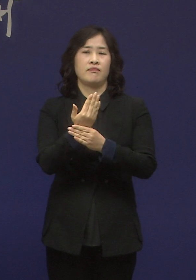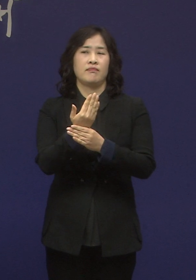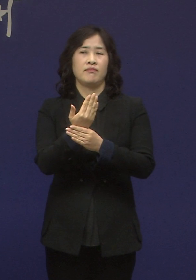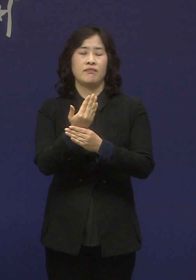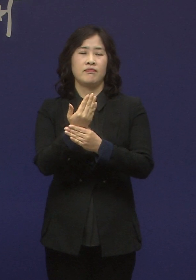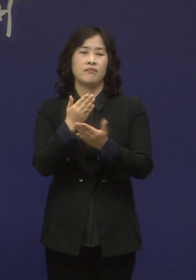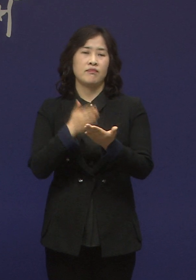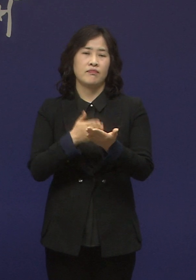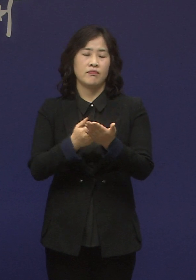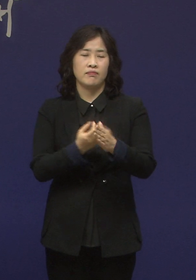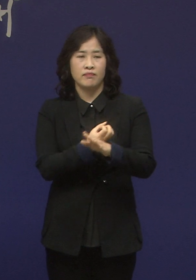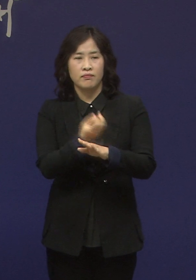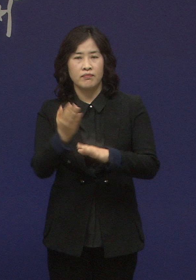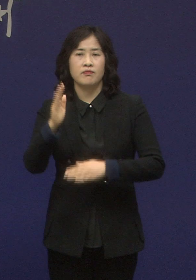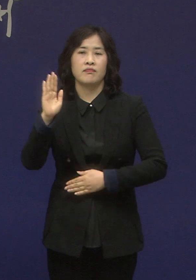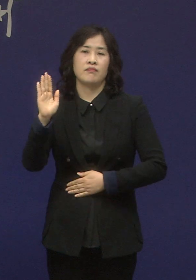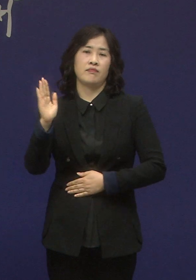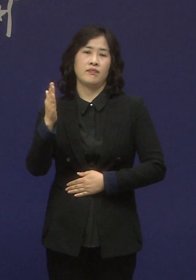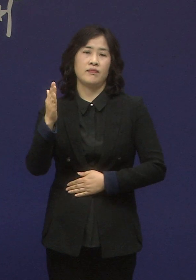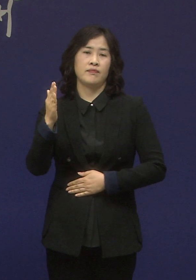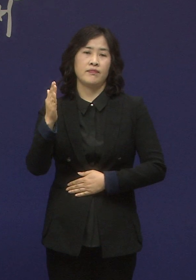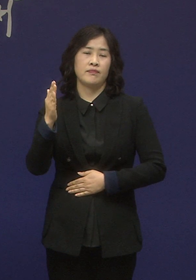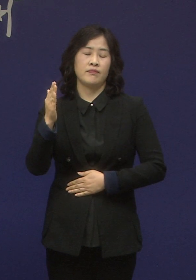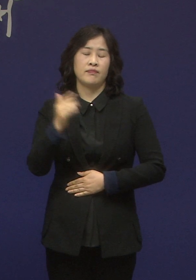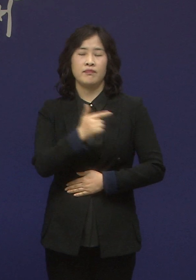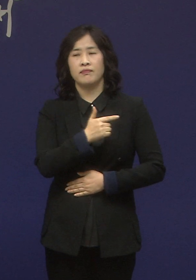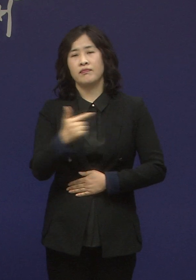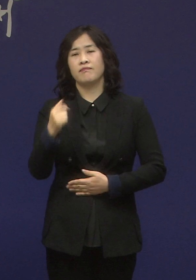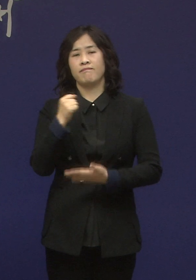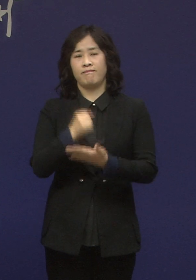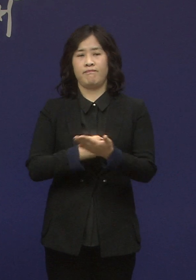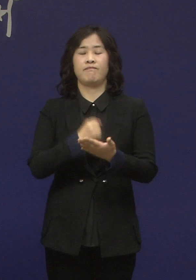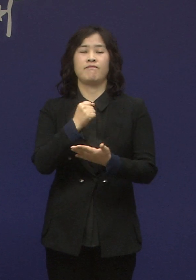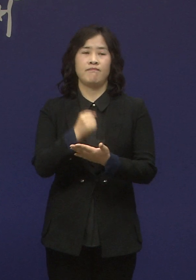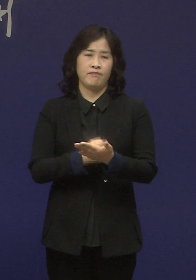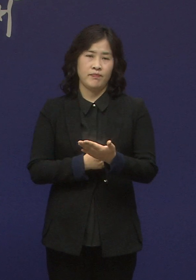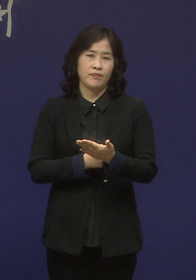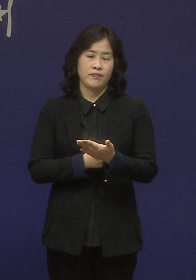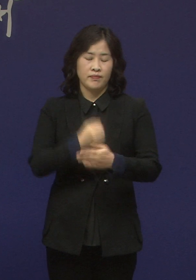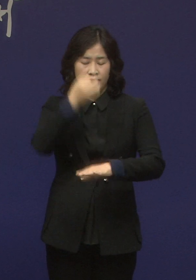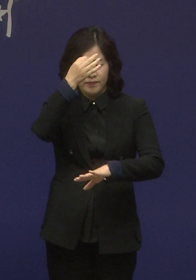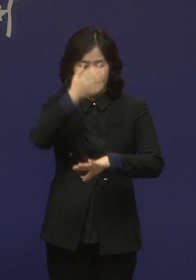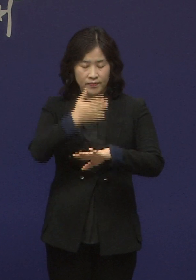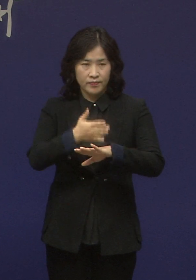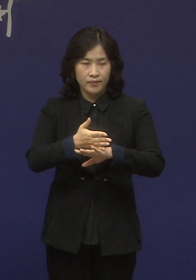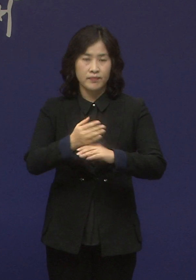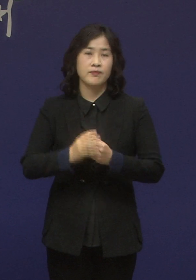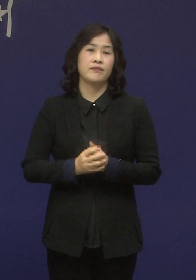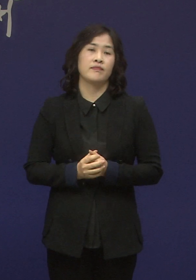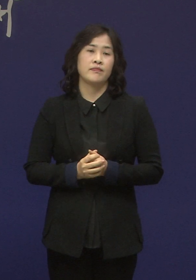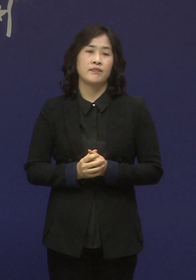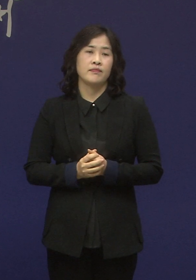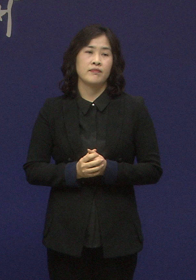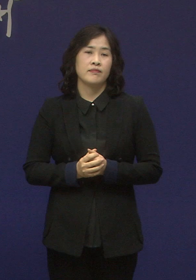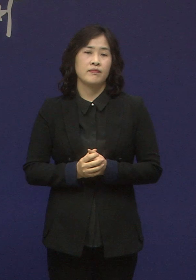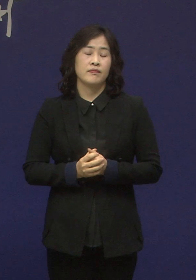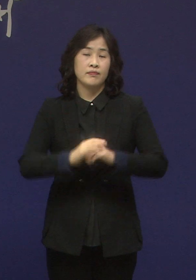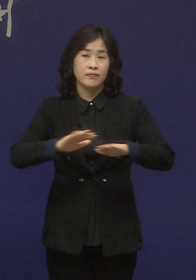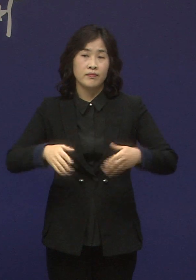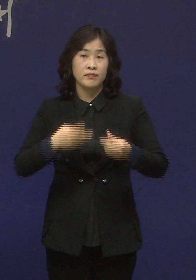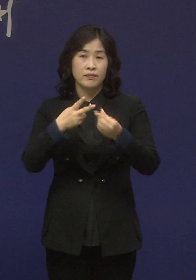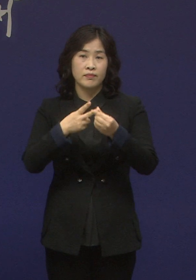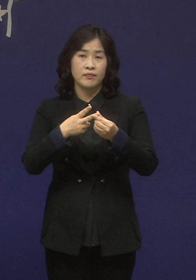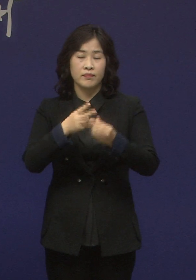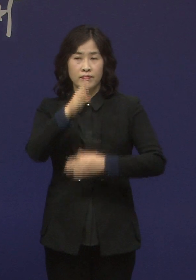소식을 전해드리게 돼서 대단히 안타깝고 송구스럽게 생각합니다. 전남